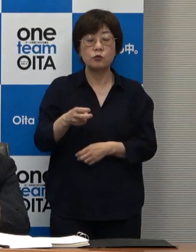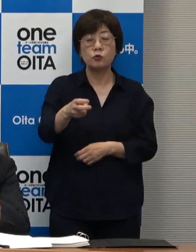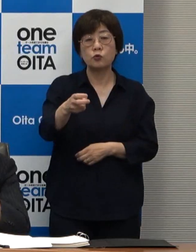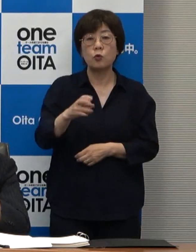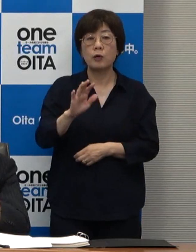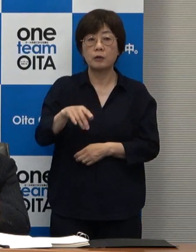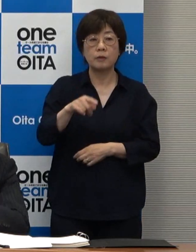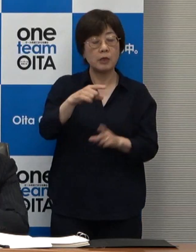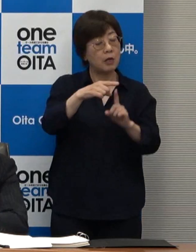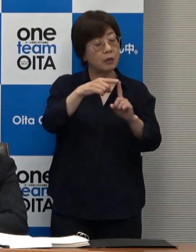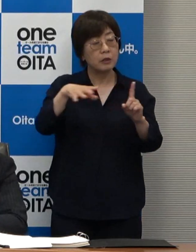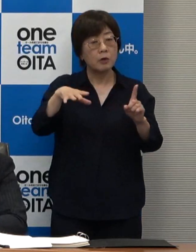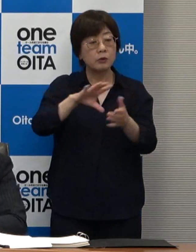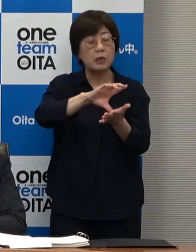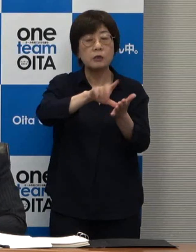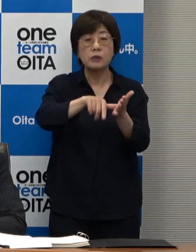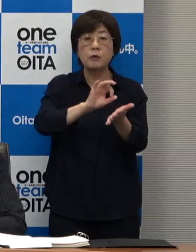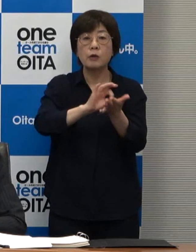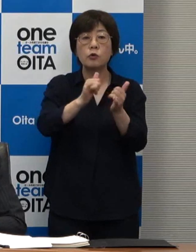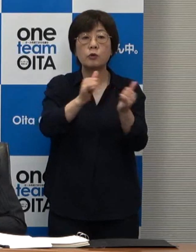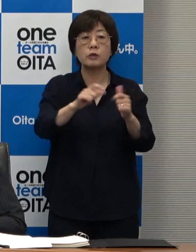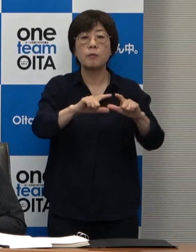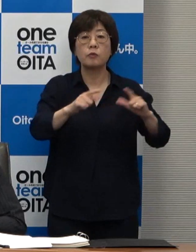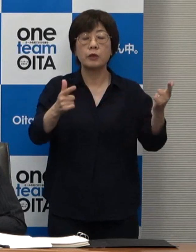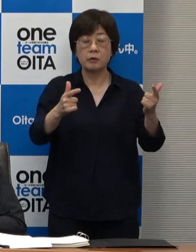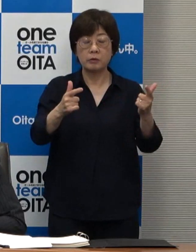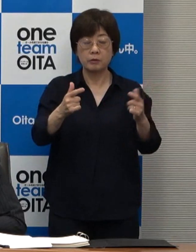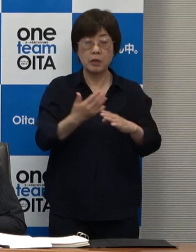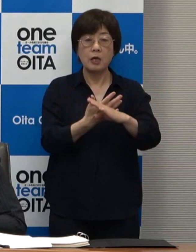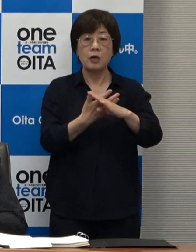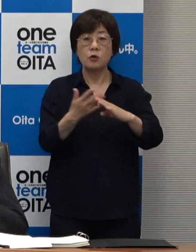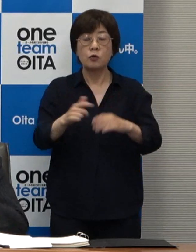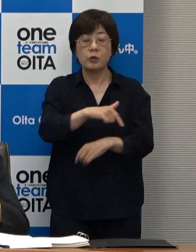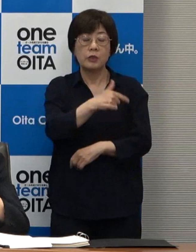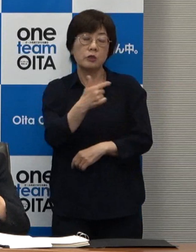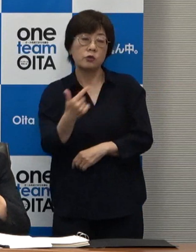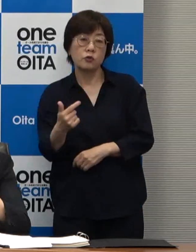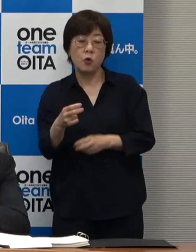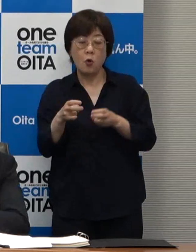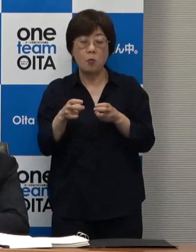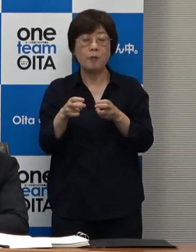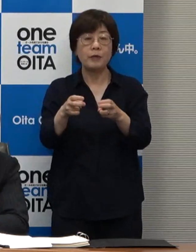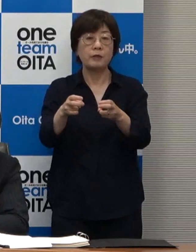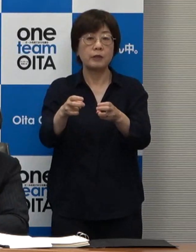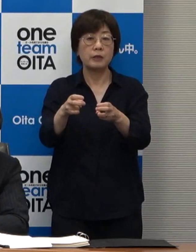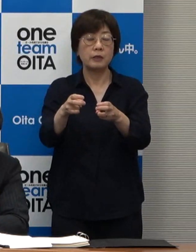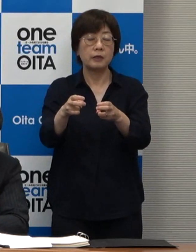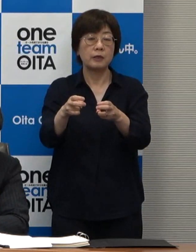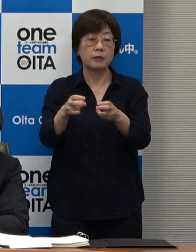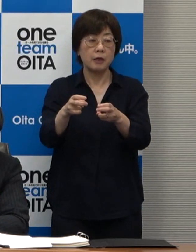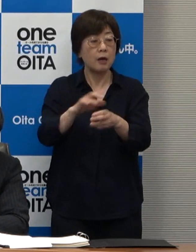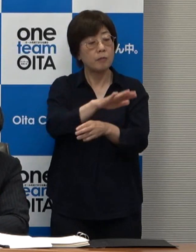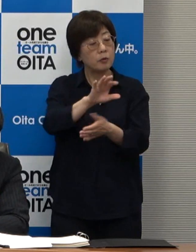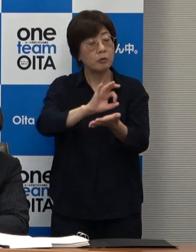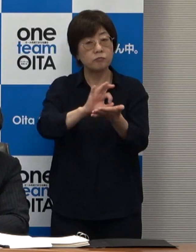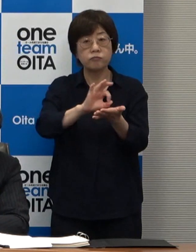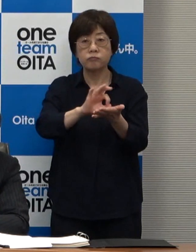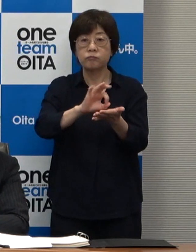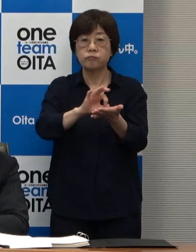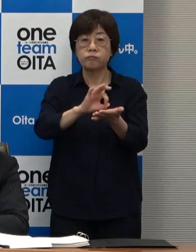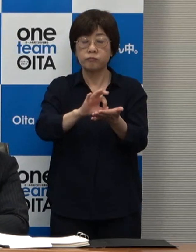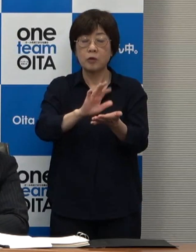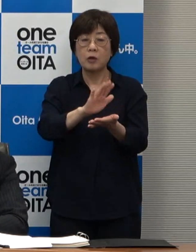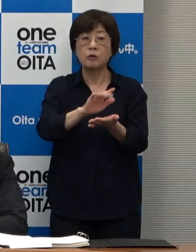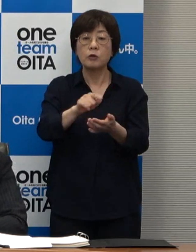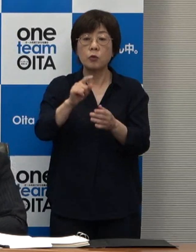も非常に増えておって、グリーンスローモビリティがそれなりに定着しておりますけれども、このプラネ